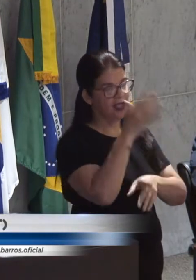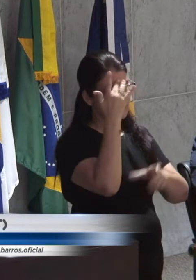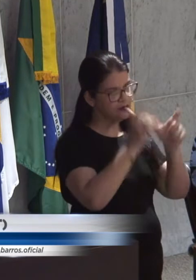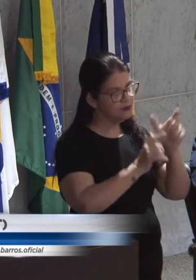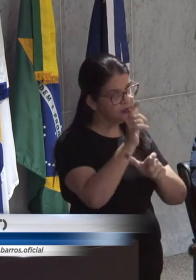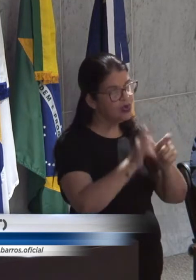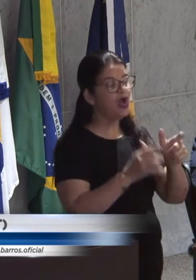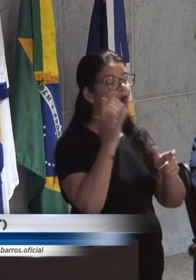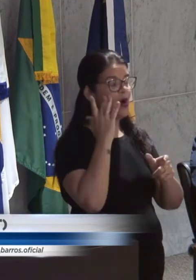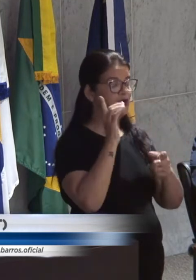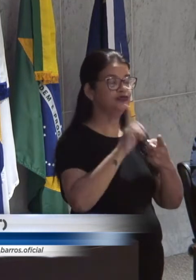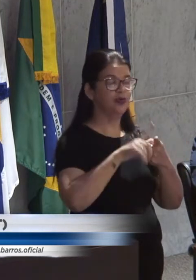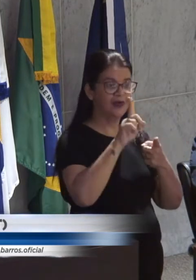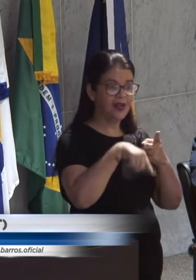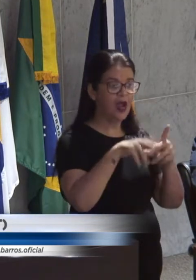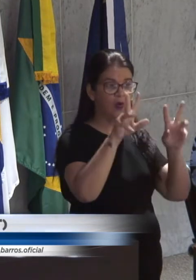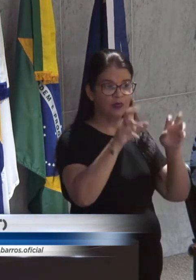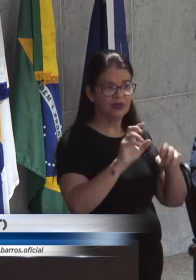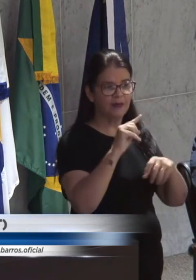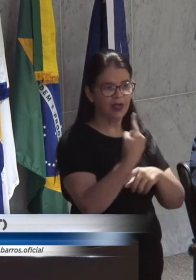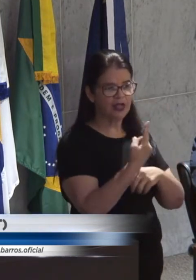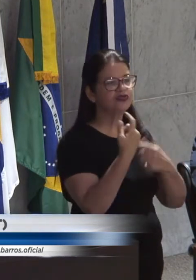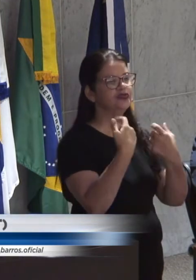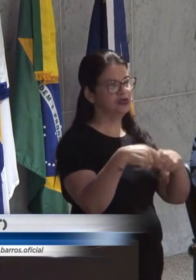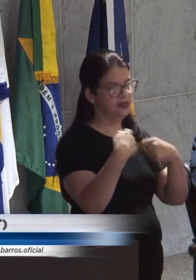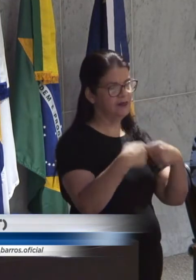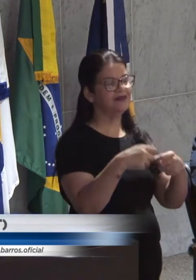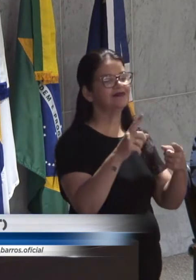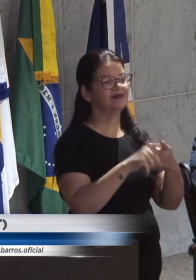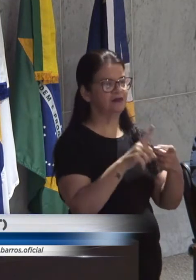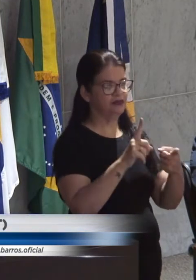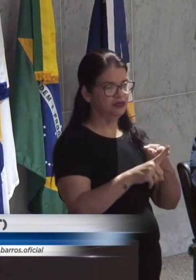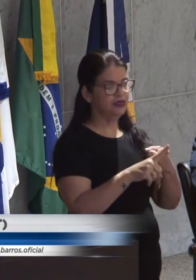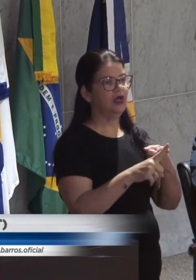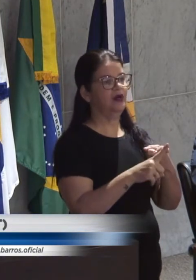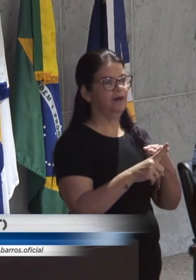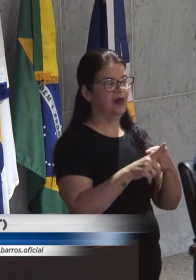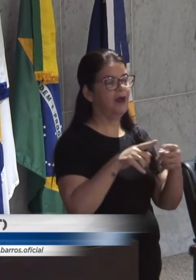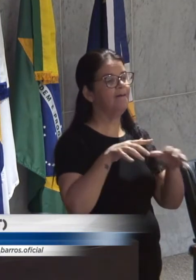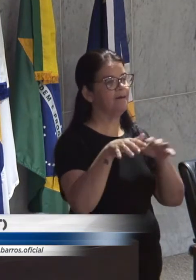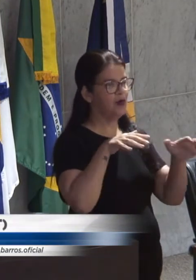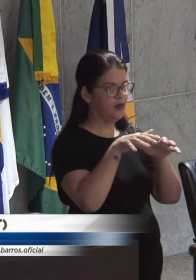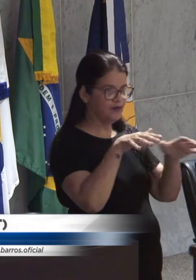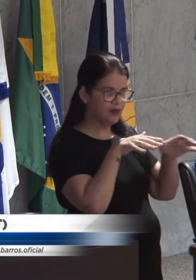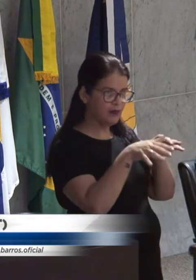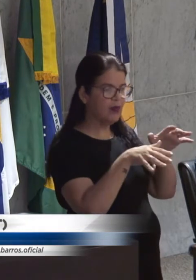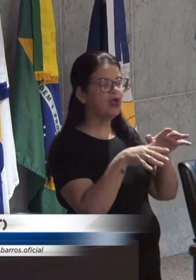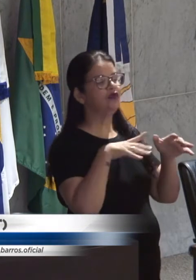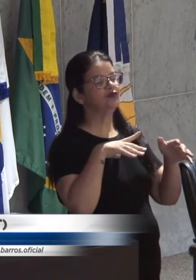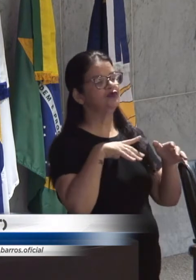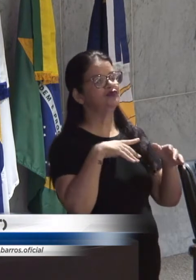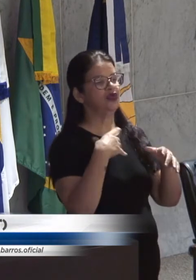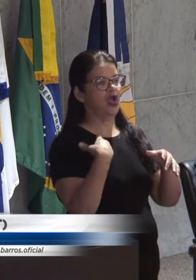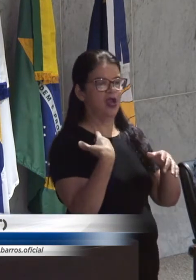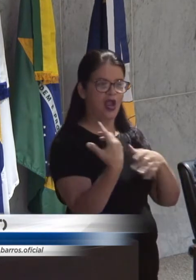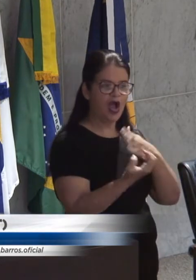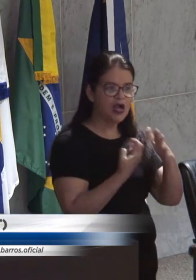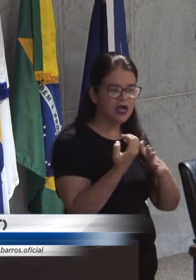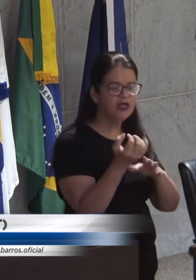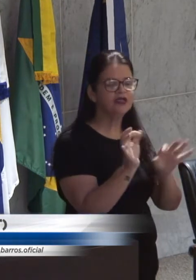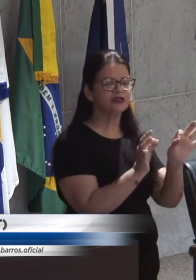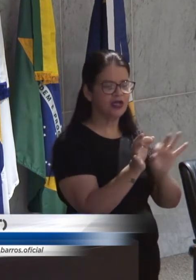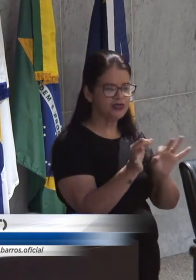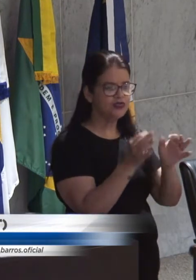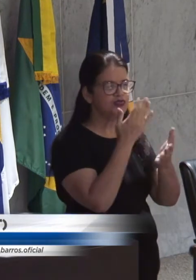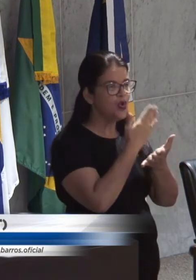pessoas. Então, eu acho que é um tema que nós precisamos também, quanto movimentos e organizações, começar a